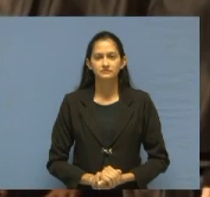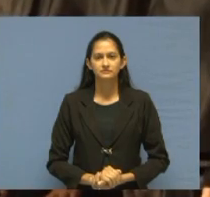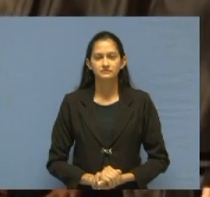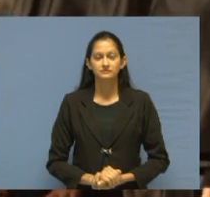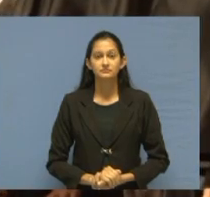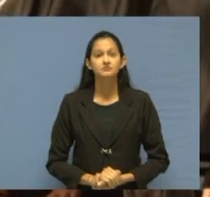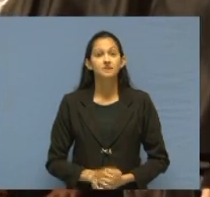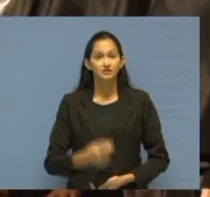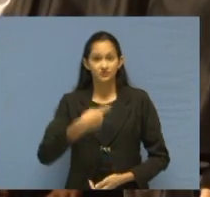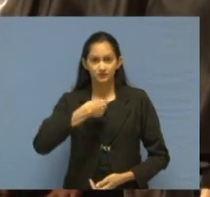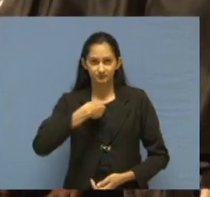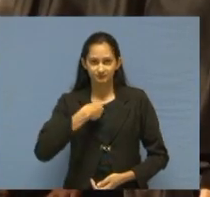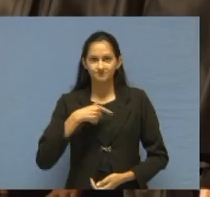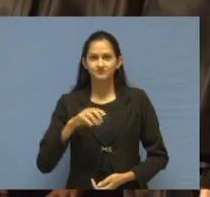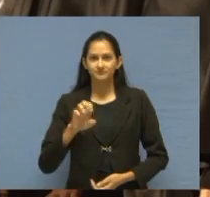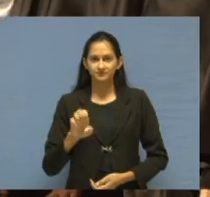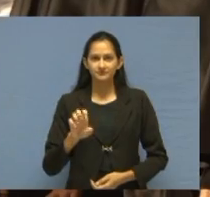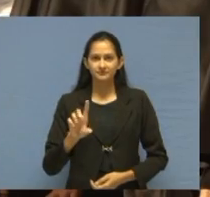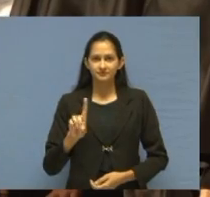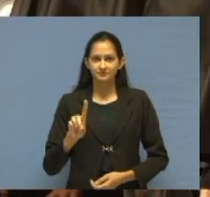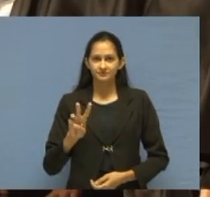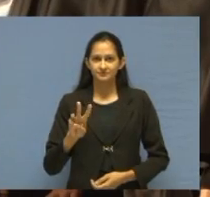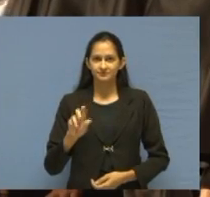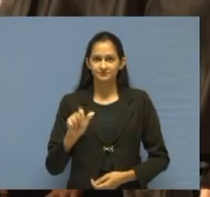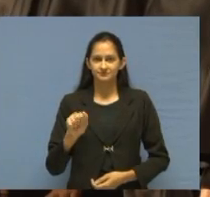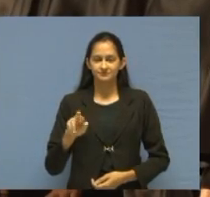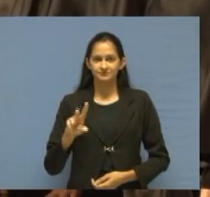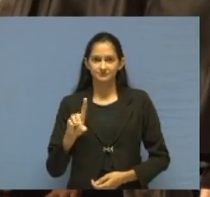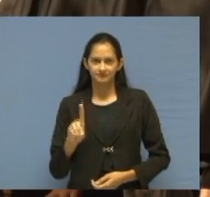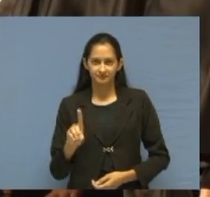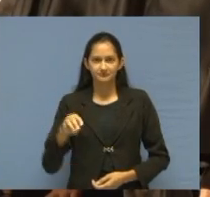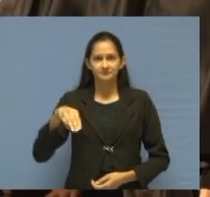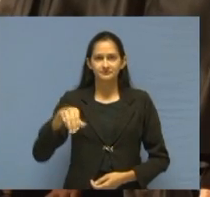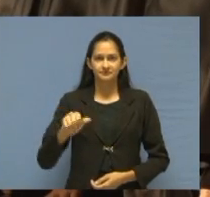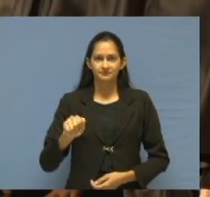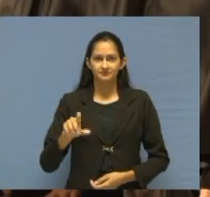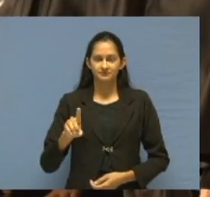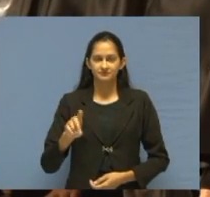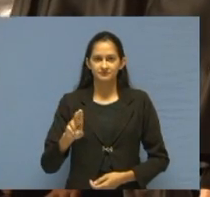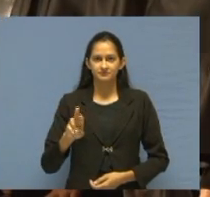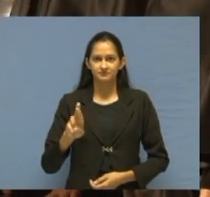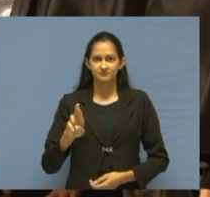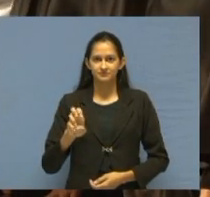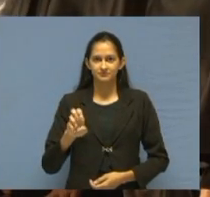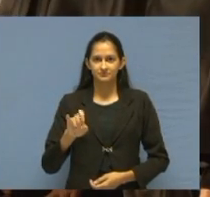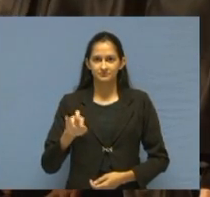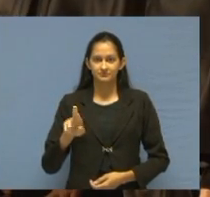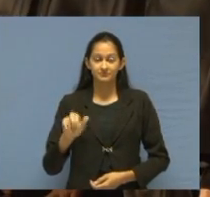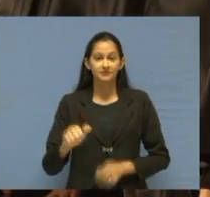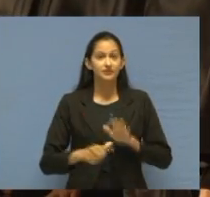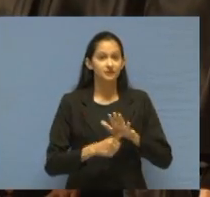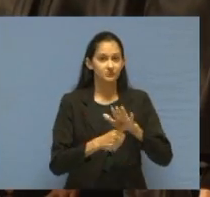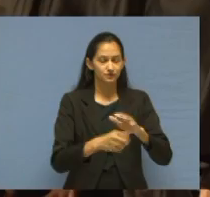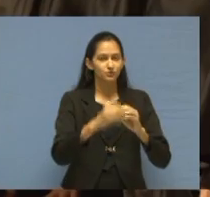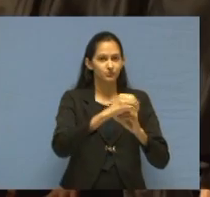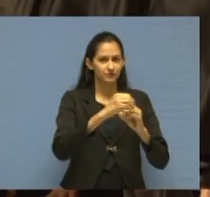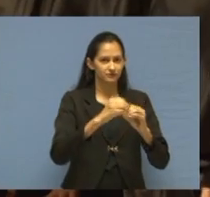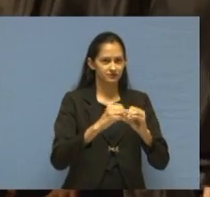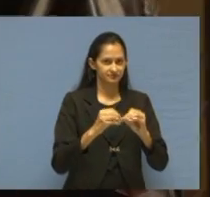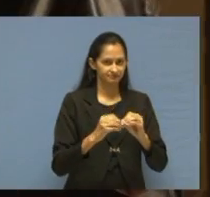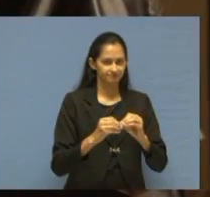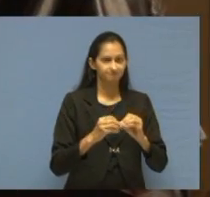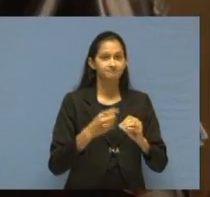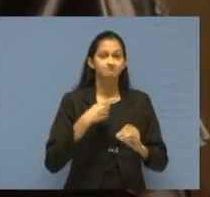Eu, Edivar Madureira Brasil, reitor da Universidade Federal de Goiás, em nome do Governo da